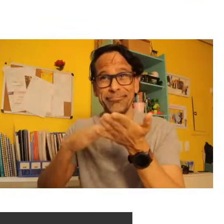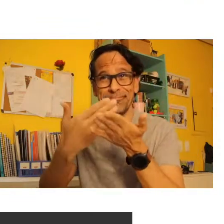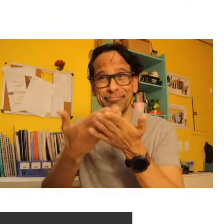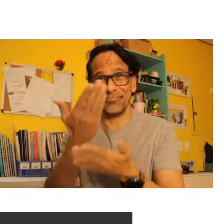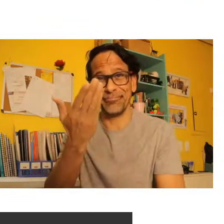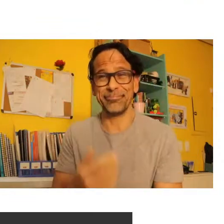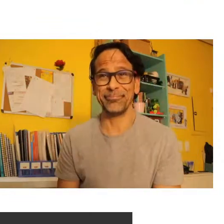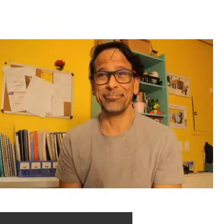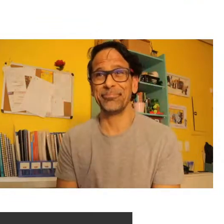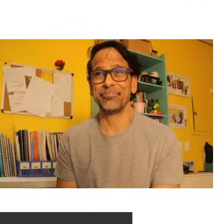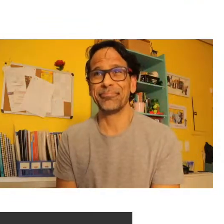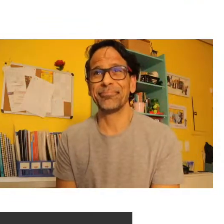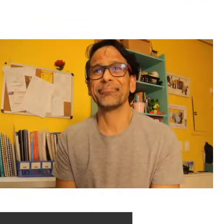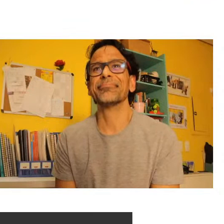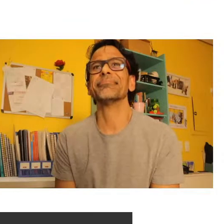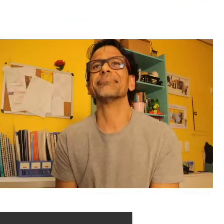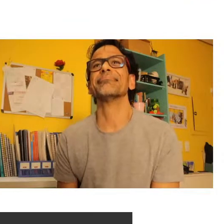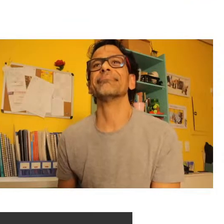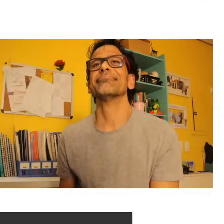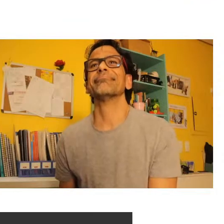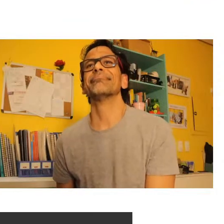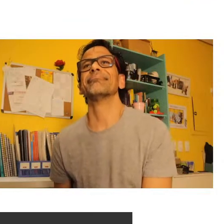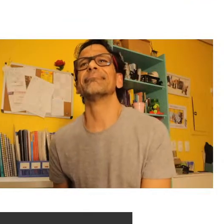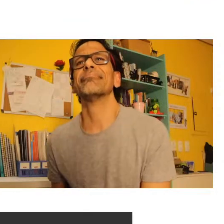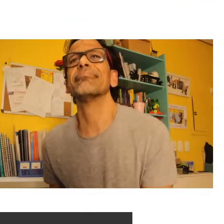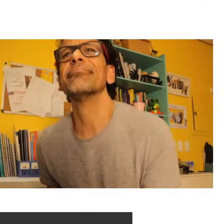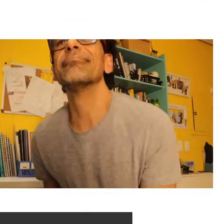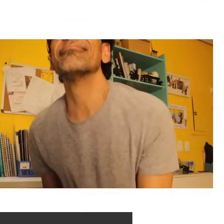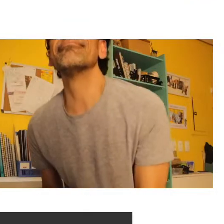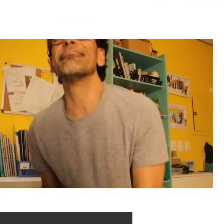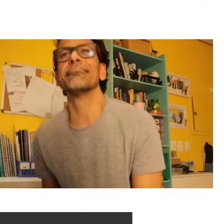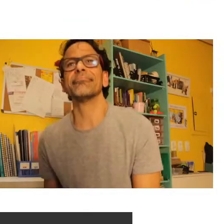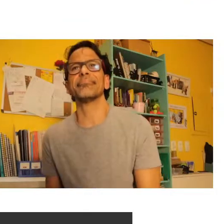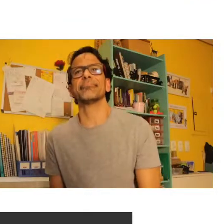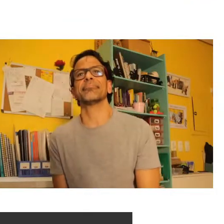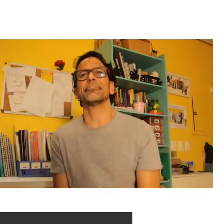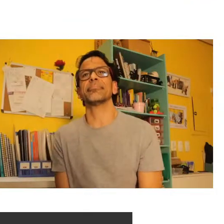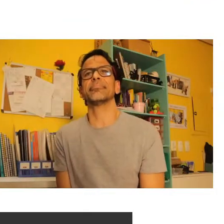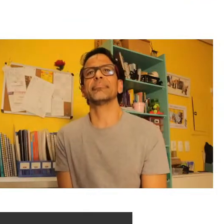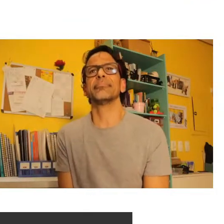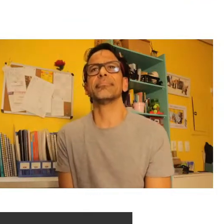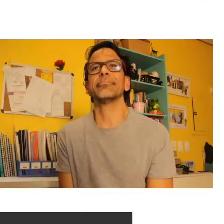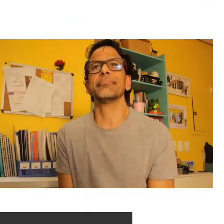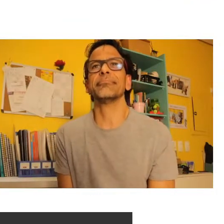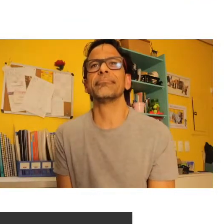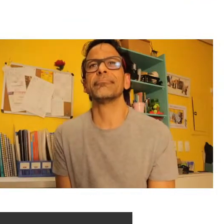aí E aí E